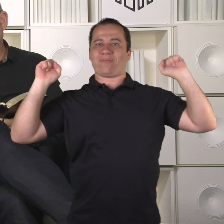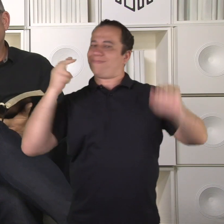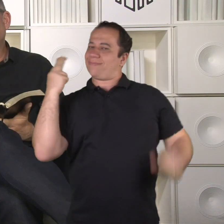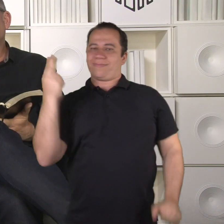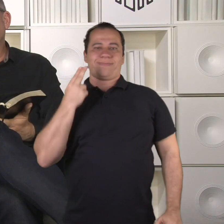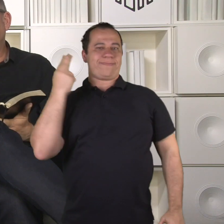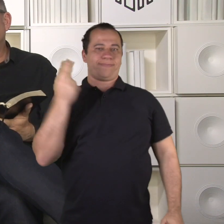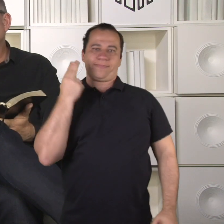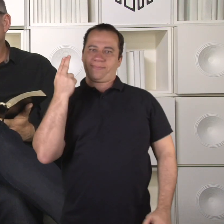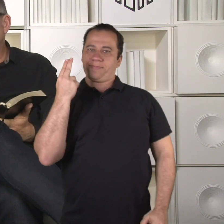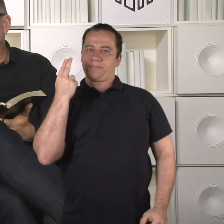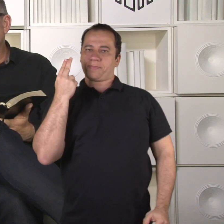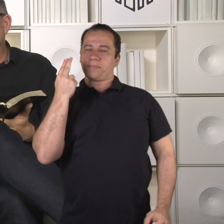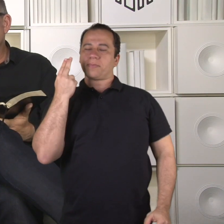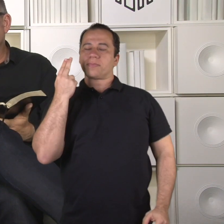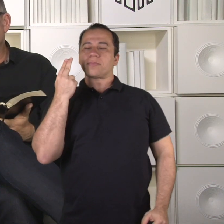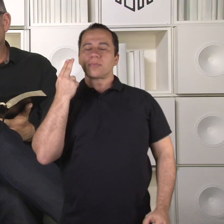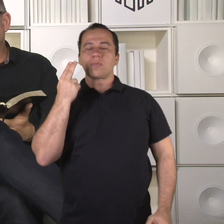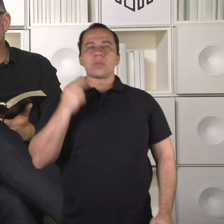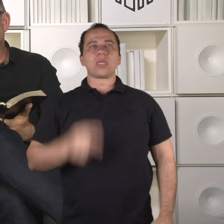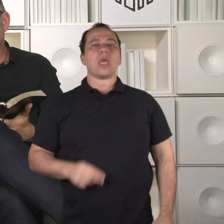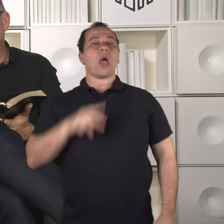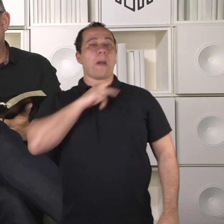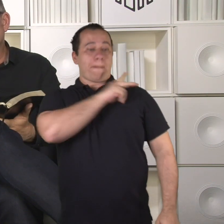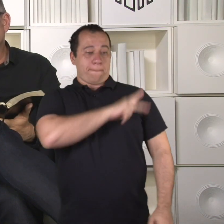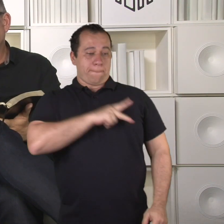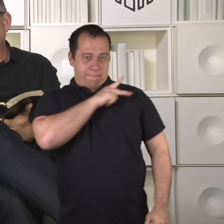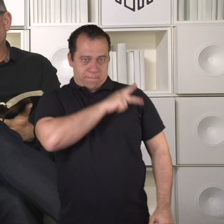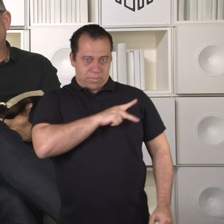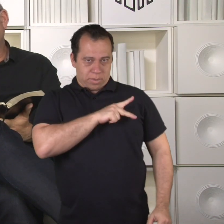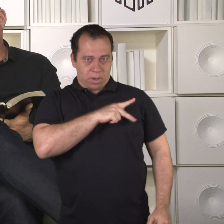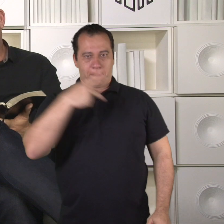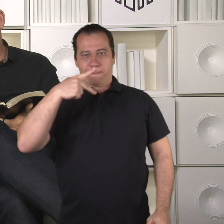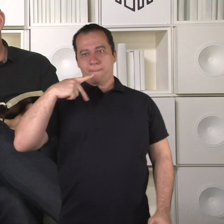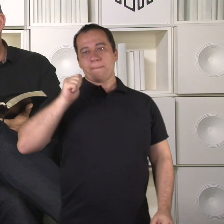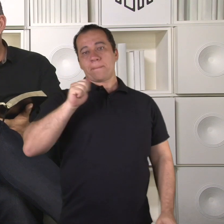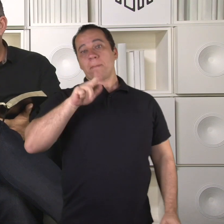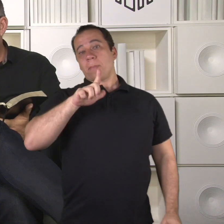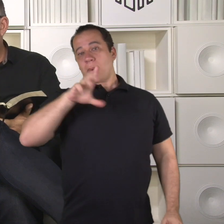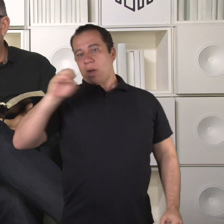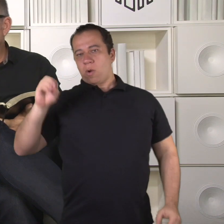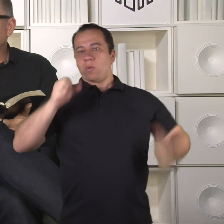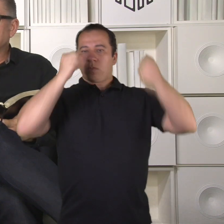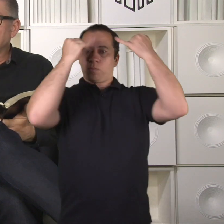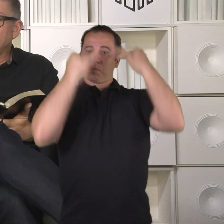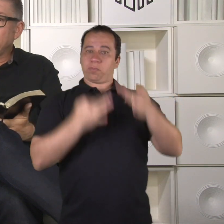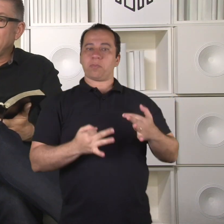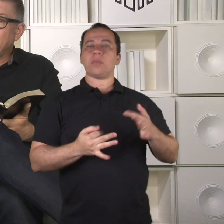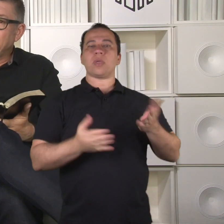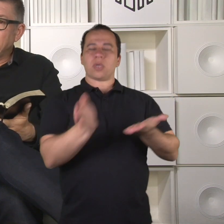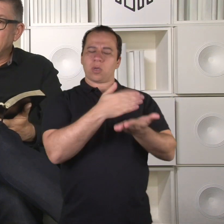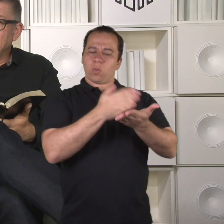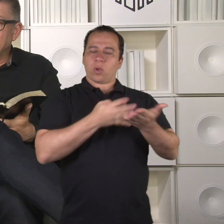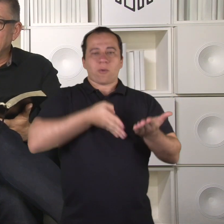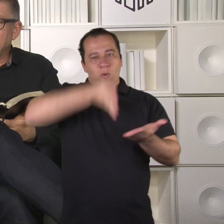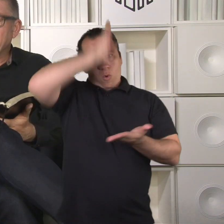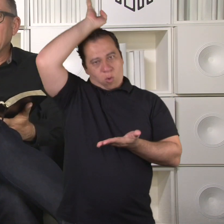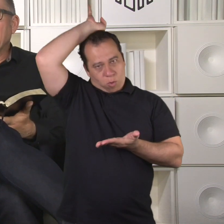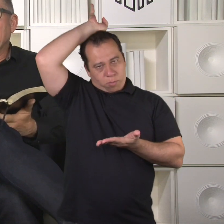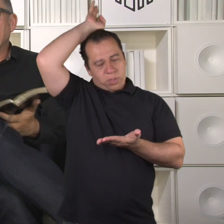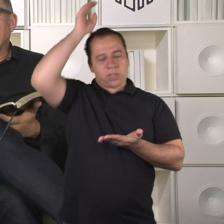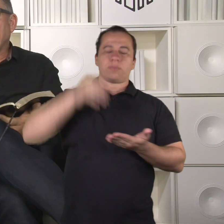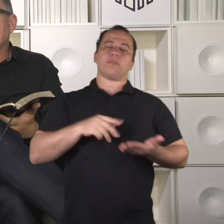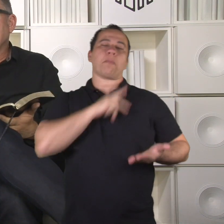Romanos, tanto no capítulo 3, os versículos 20 e 21, quanto no capítulo 7, os versículos de 7 em